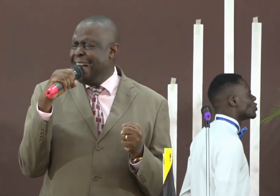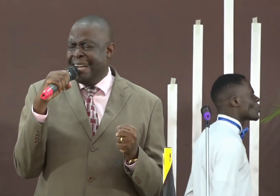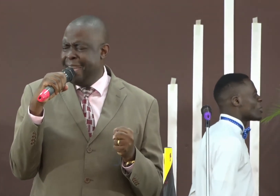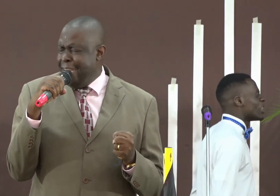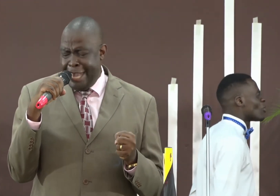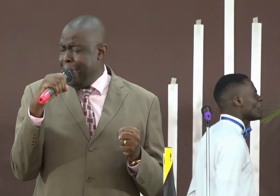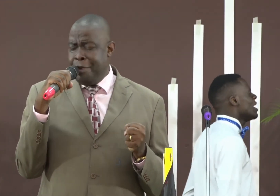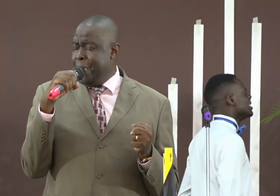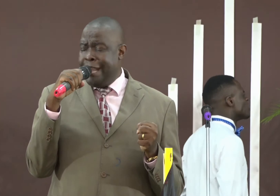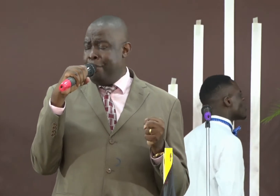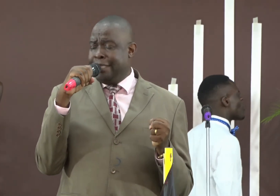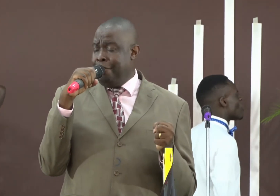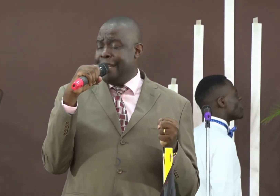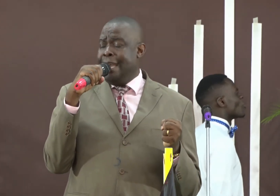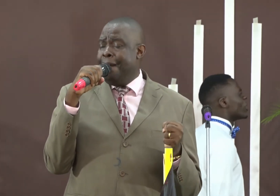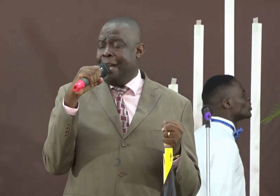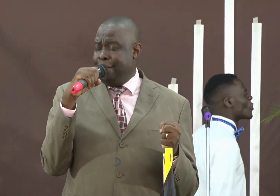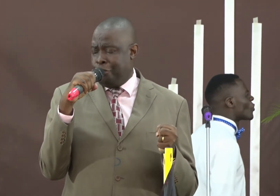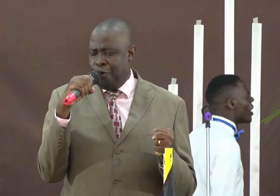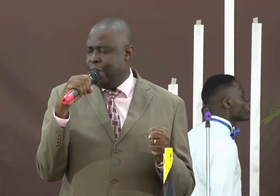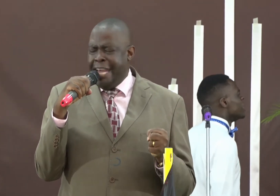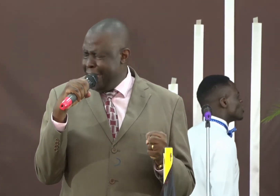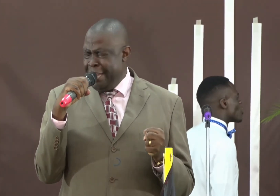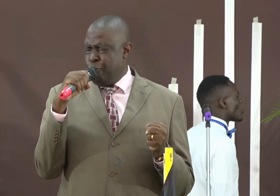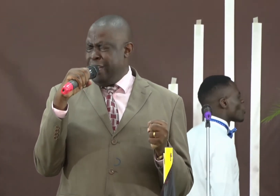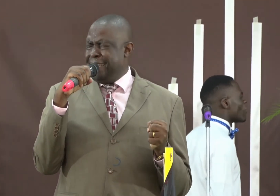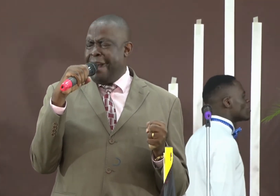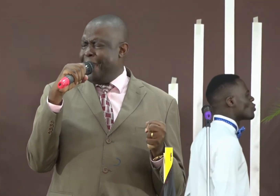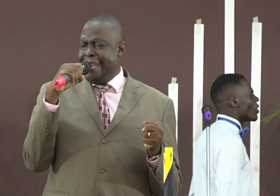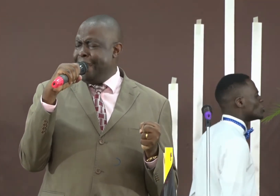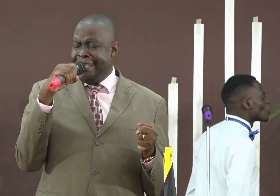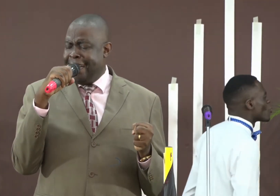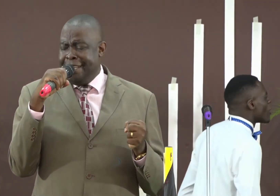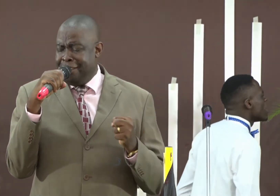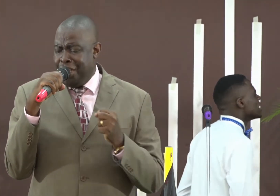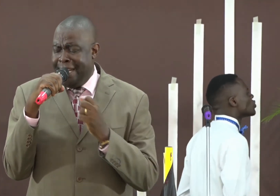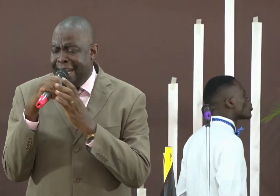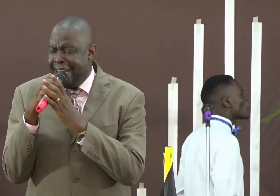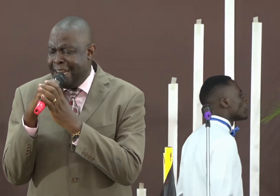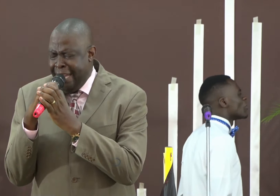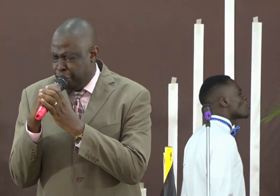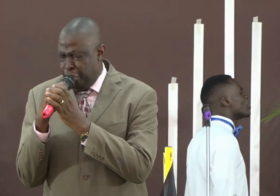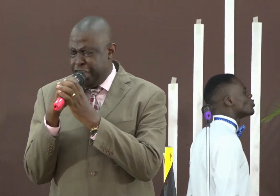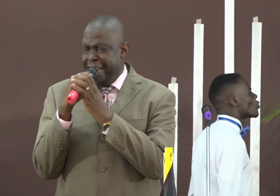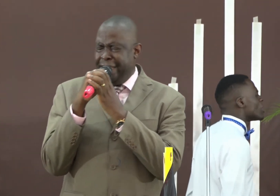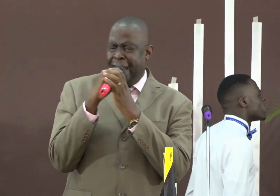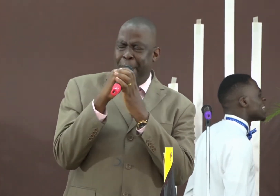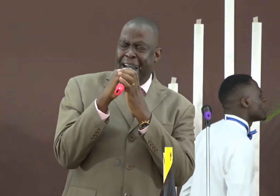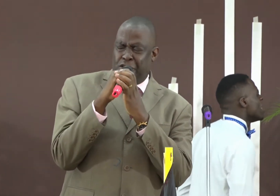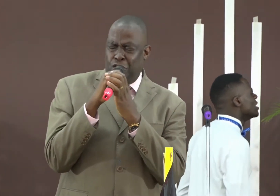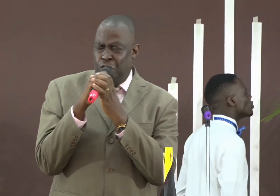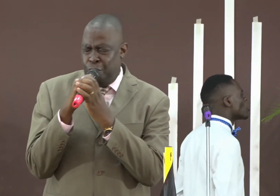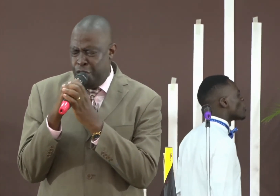talabika Ebyebi vera metima diabantu Enkweza wa gerenge tanyazuna